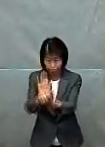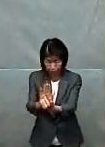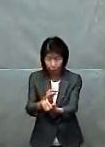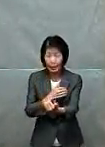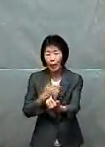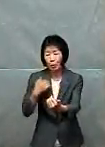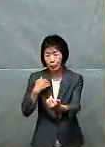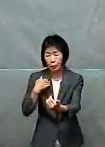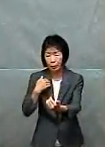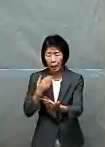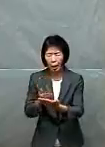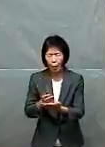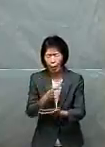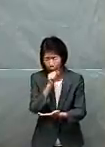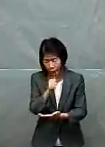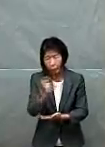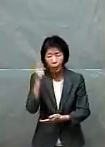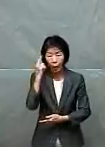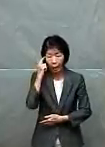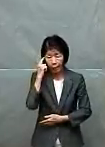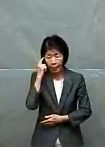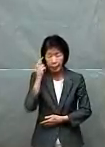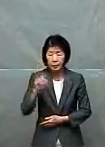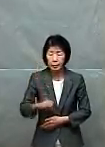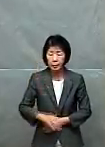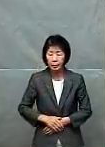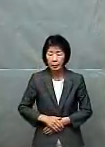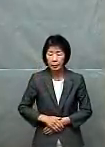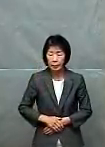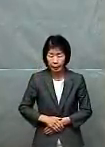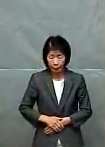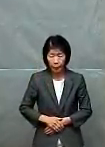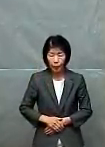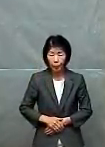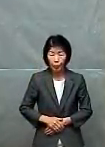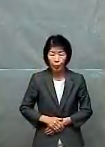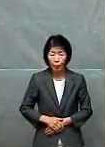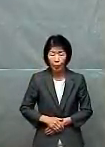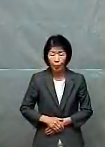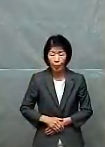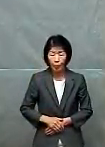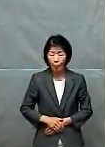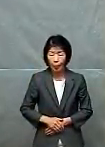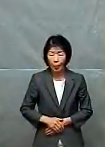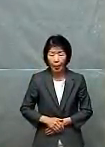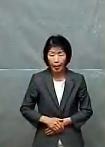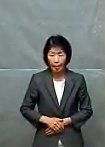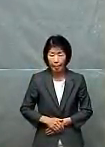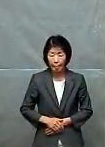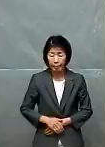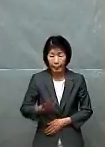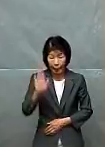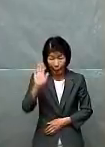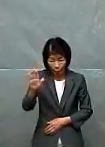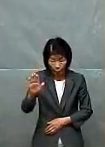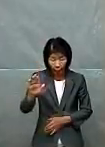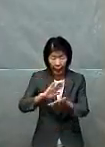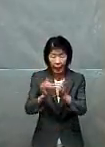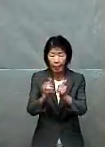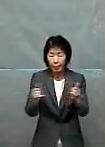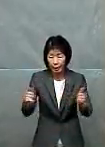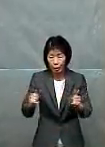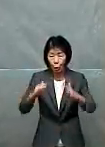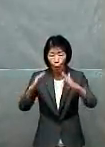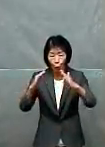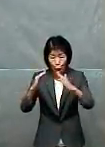ので、そういったご指摘も踏まえて、これから県民の皆さんの住宅